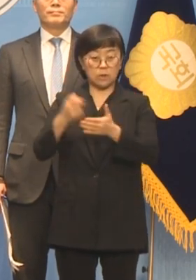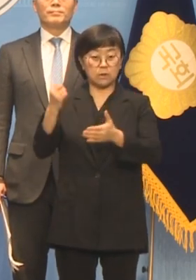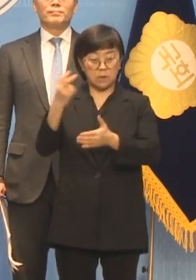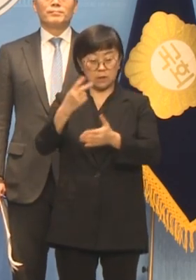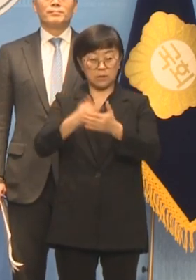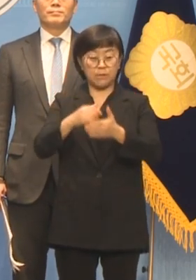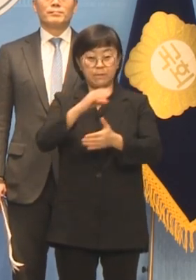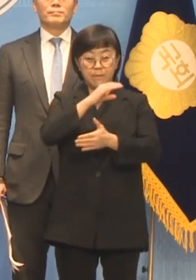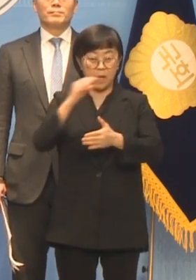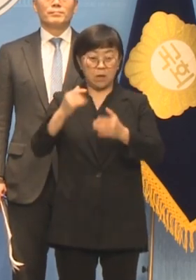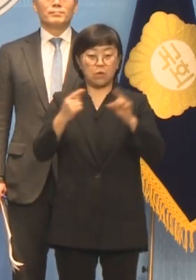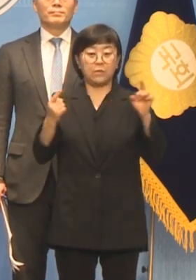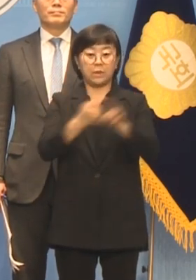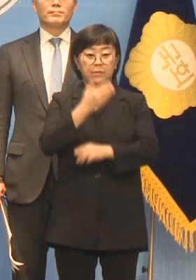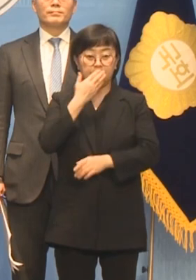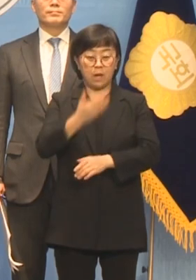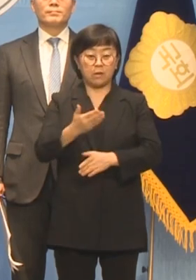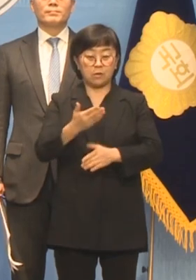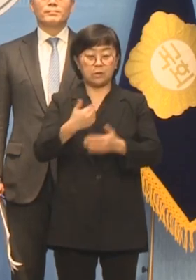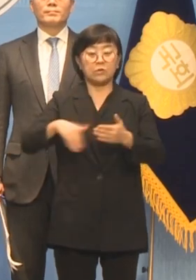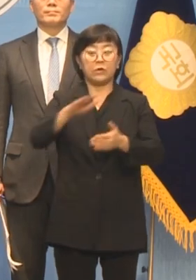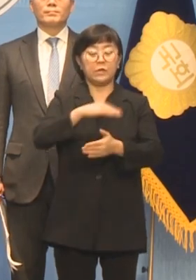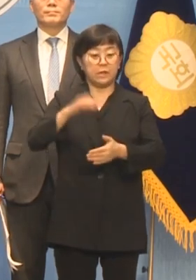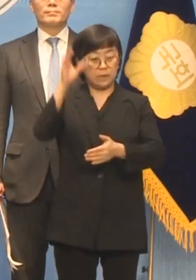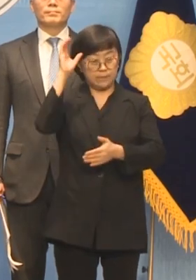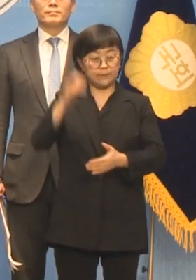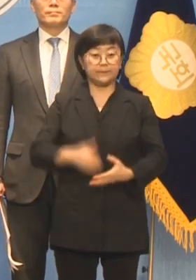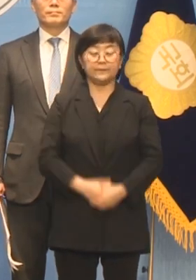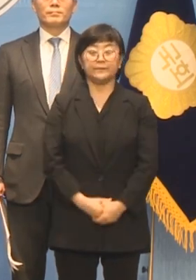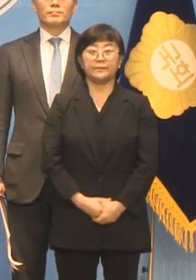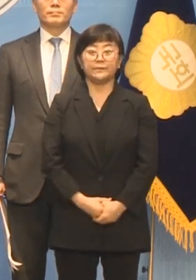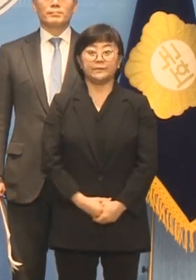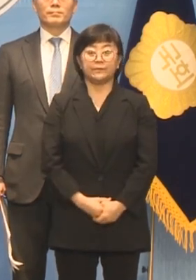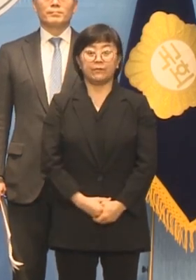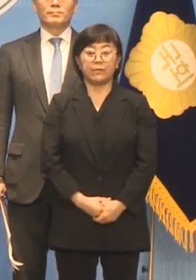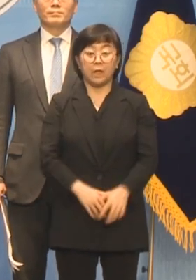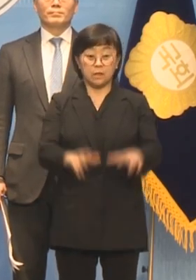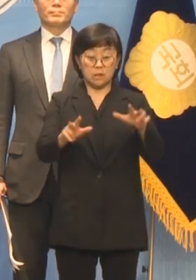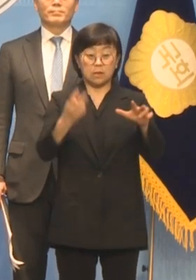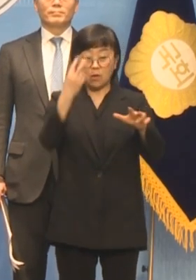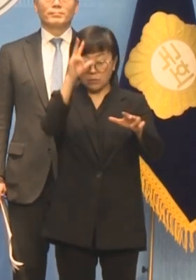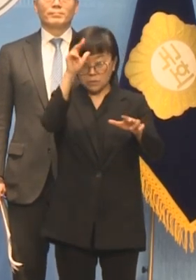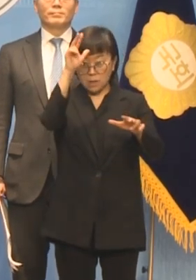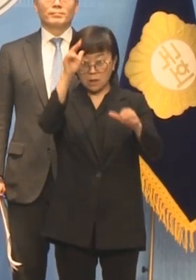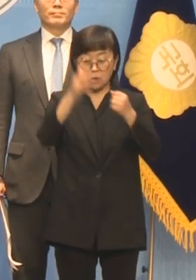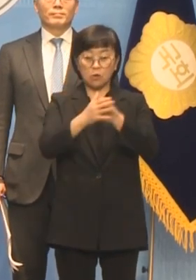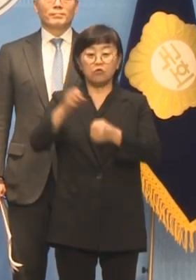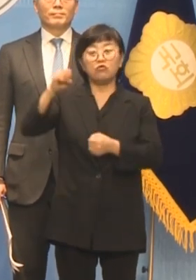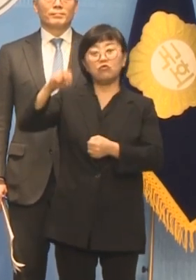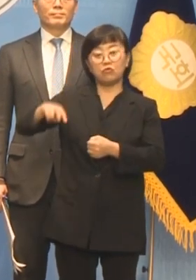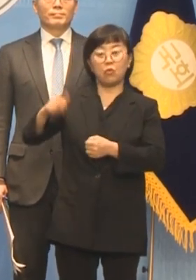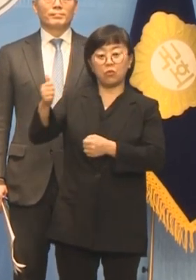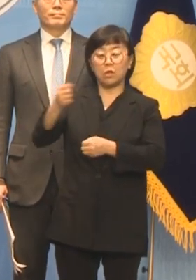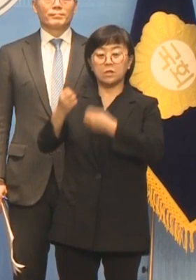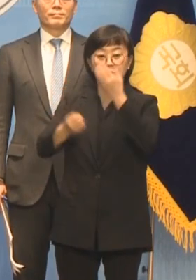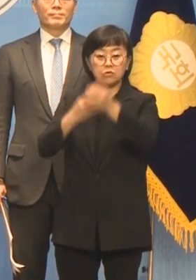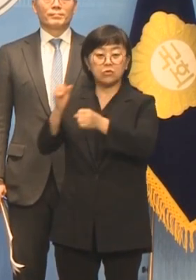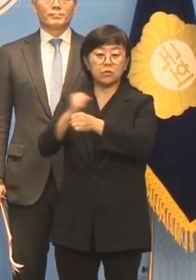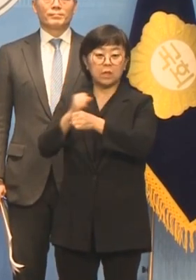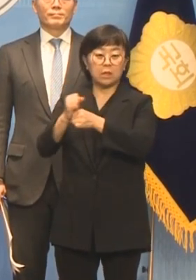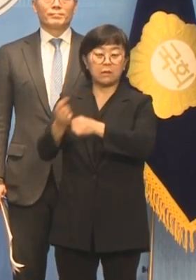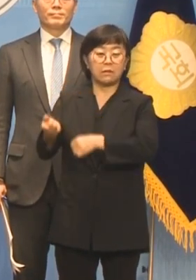된 판단으로 바로잡힐 것이라고 저희들은 기대하고 있습니다. 지금 검찰은 유동규의 진술 조작에